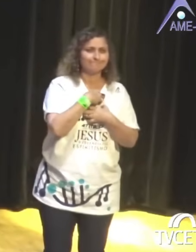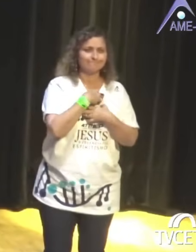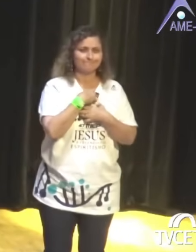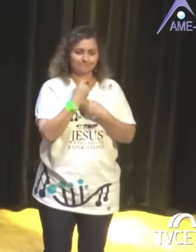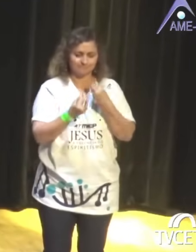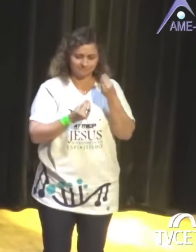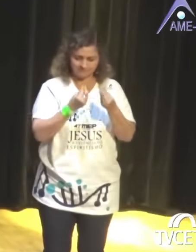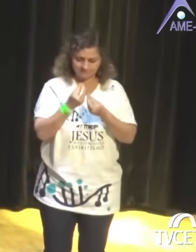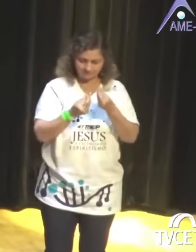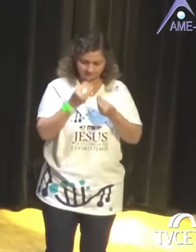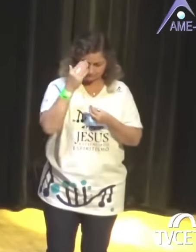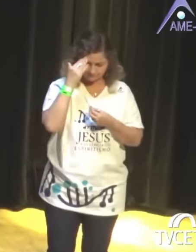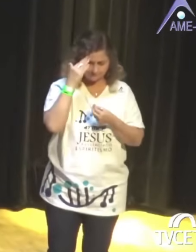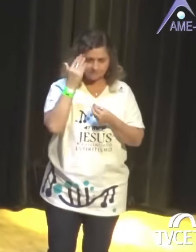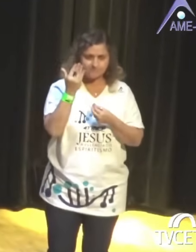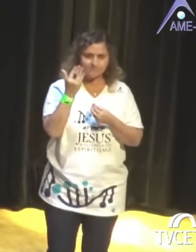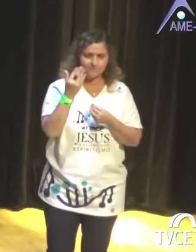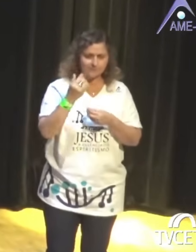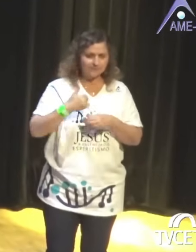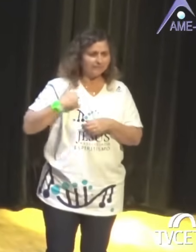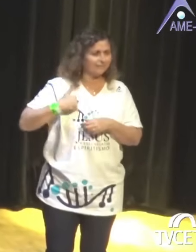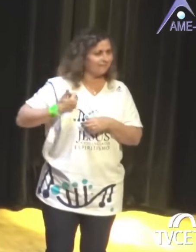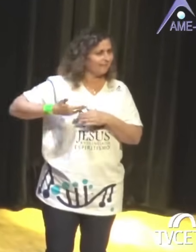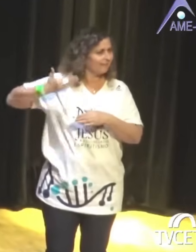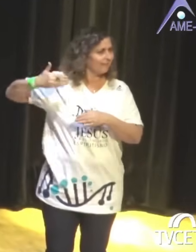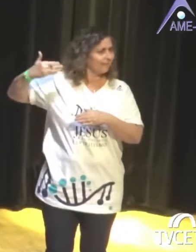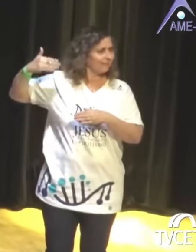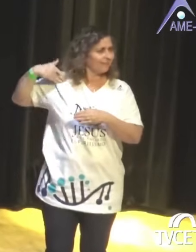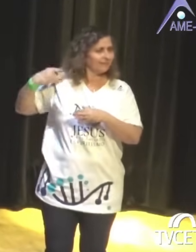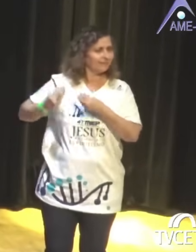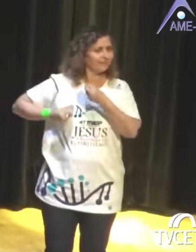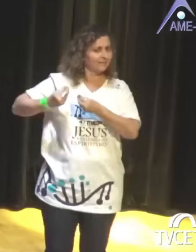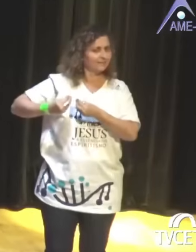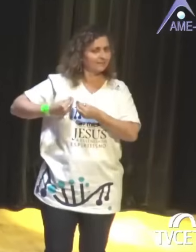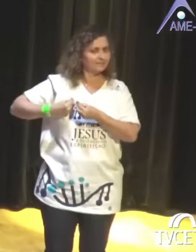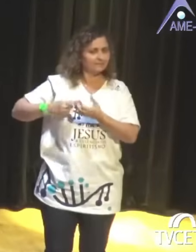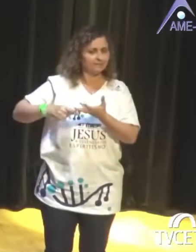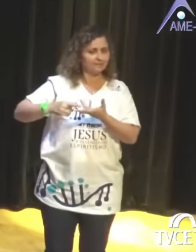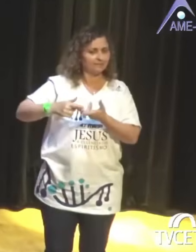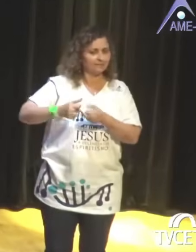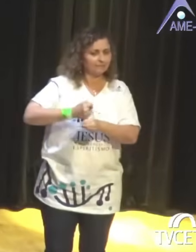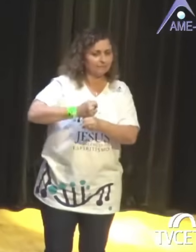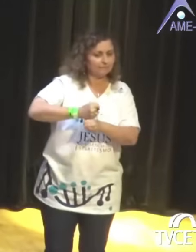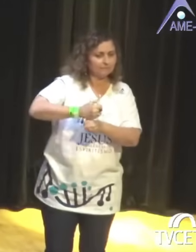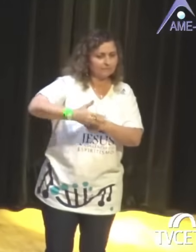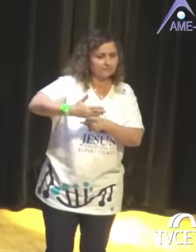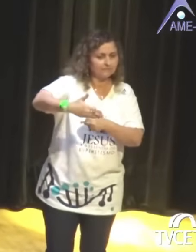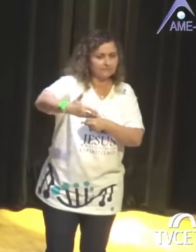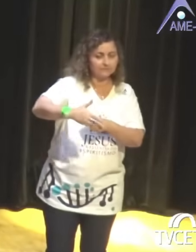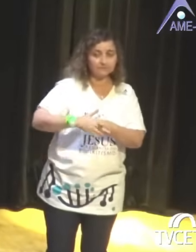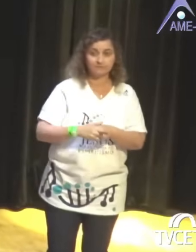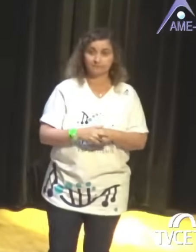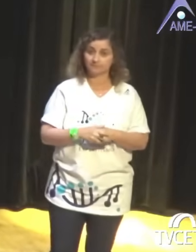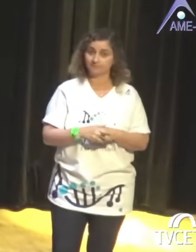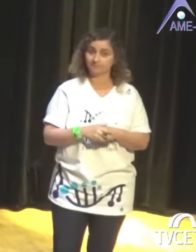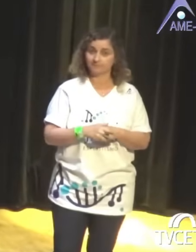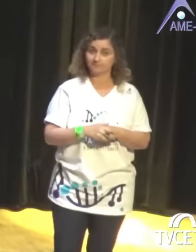já contam as a idade de dois em 2